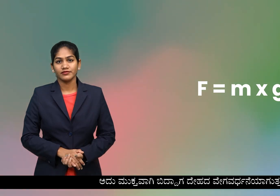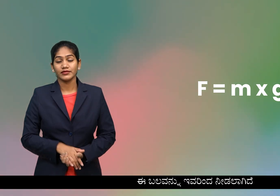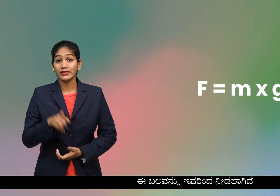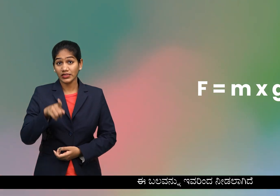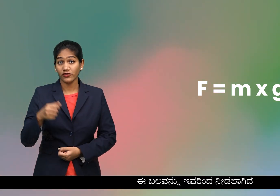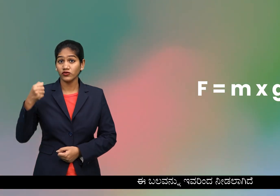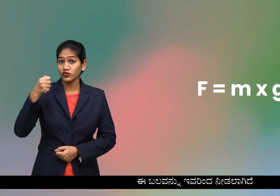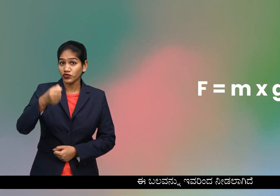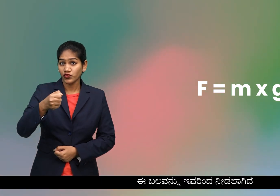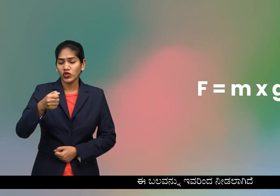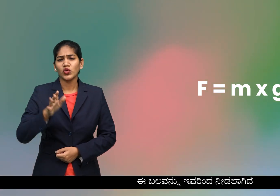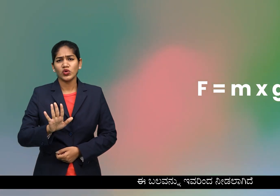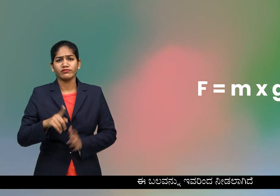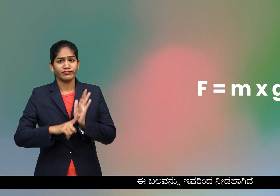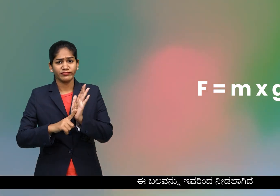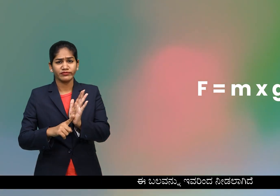ಈ ಬಲವನ್ನು ಇವರಿಂದ ನೀಡಲಾಗಿದೆ.